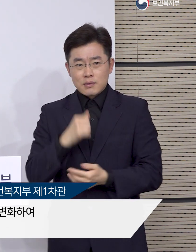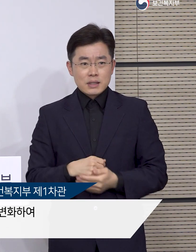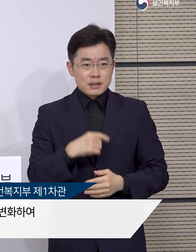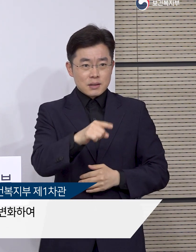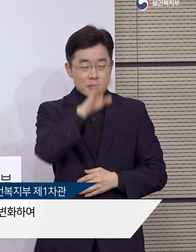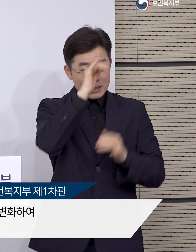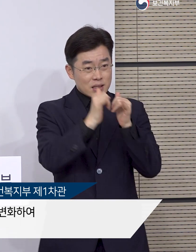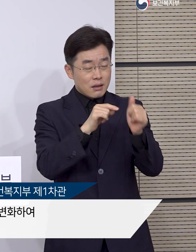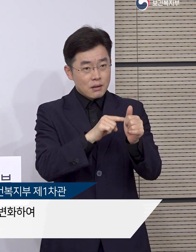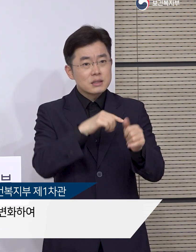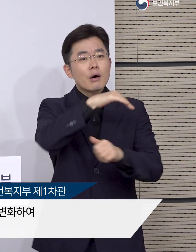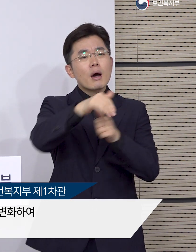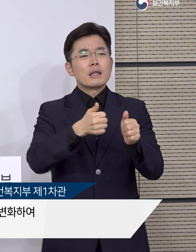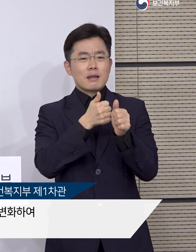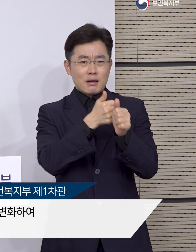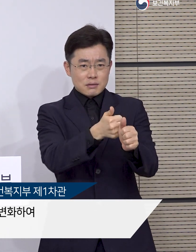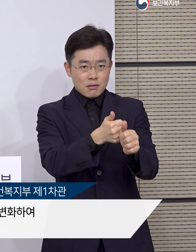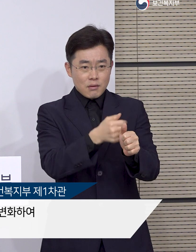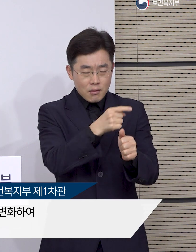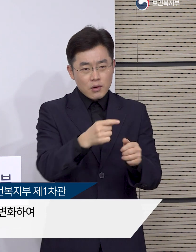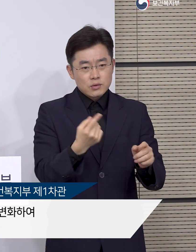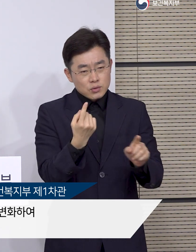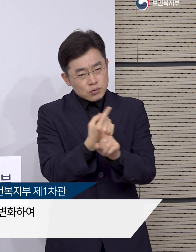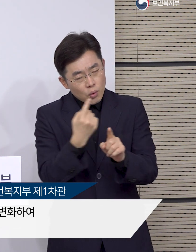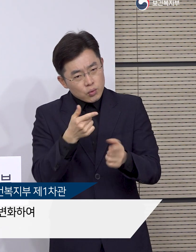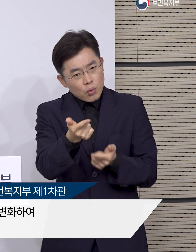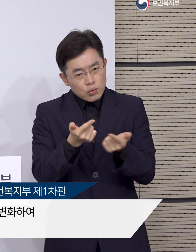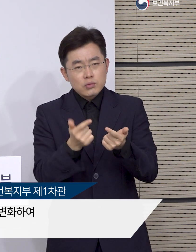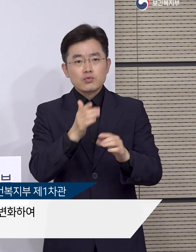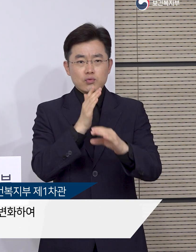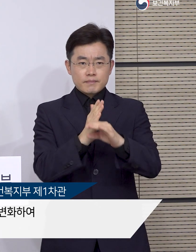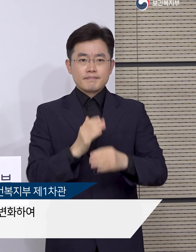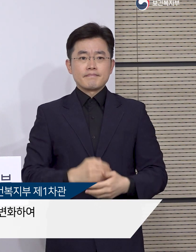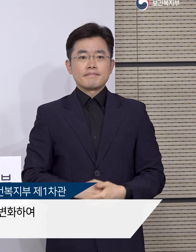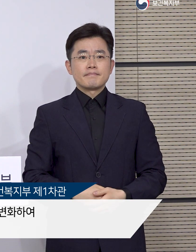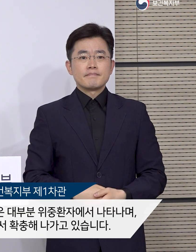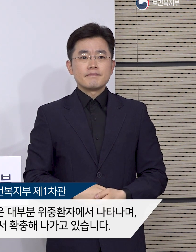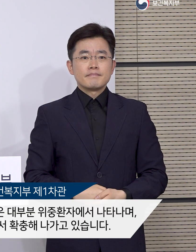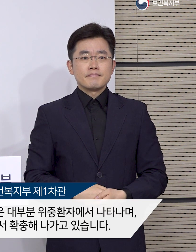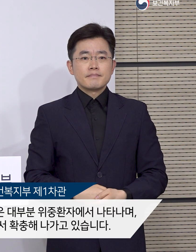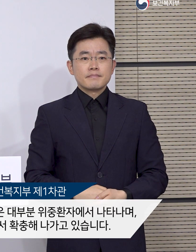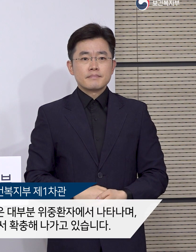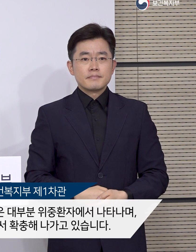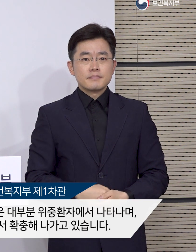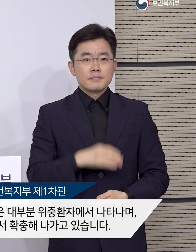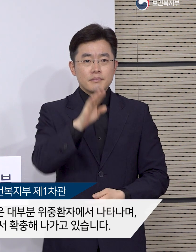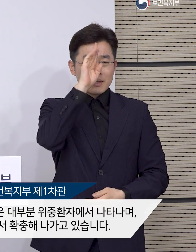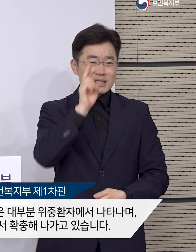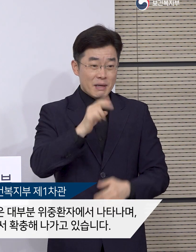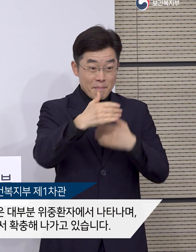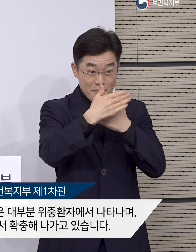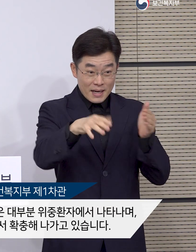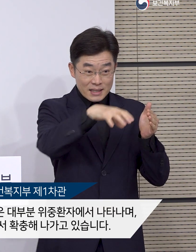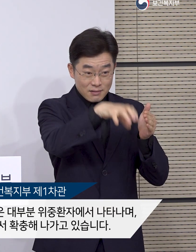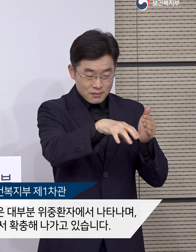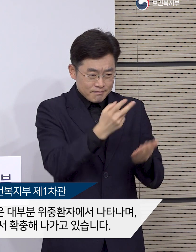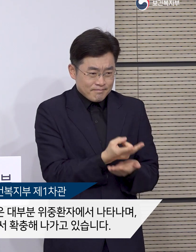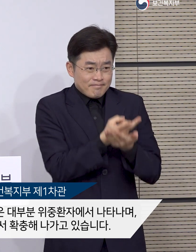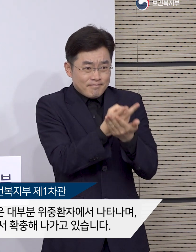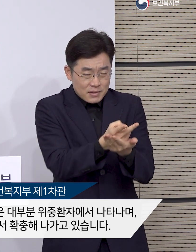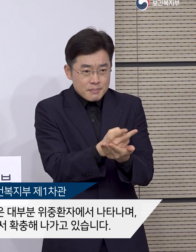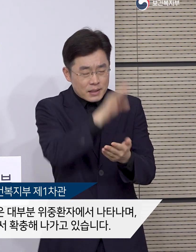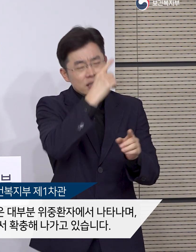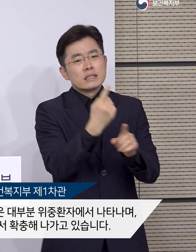상태가 수시로 변화하여 일반 병상에 입원하는 경우도 있습니다. 중환자 병상에서 집중 치료가